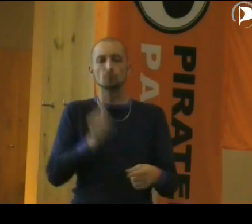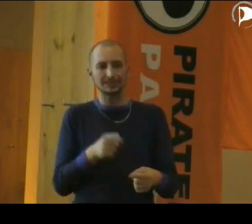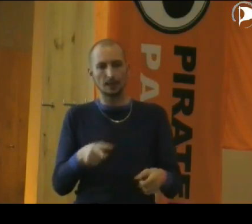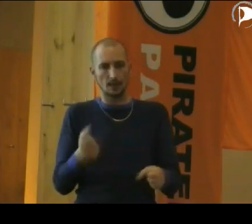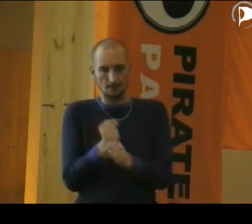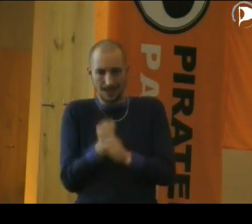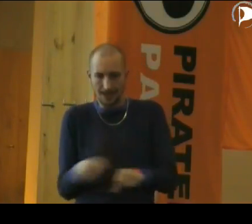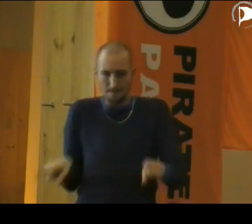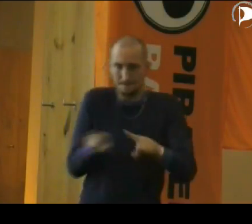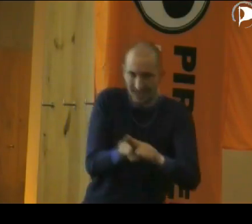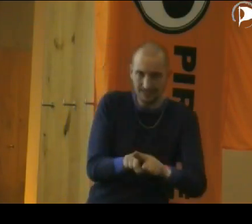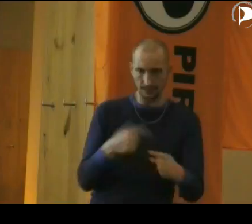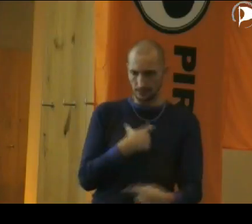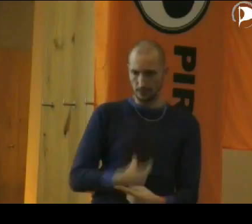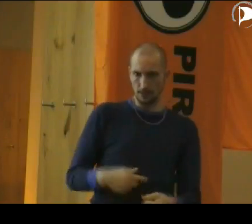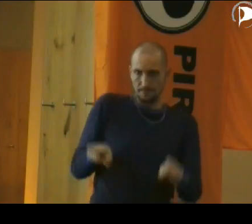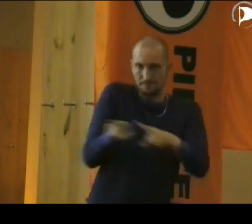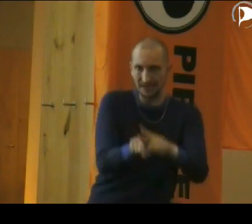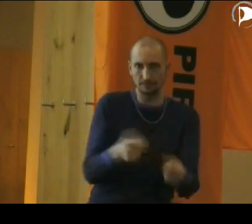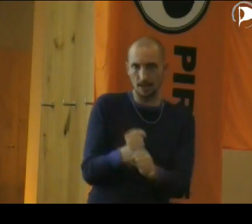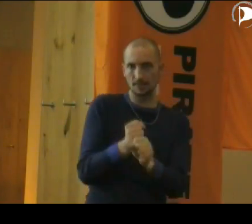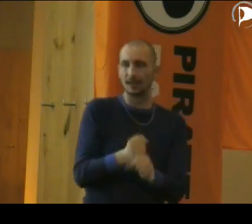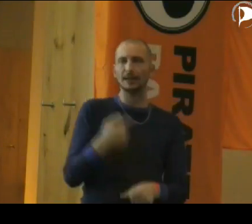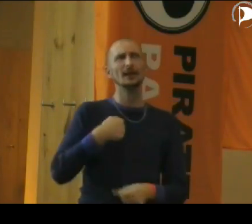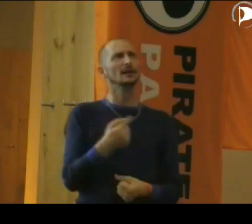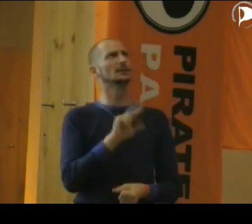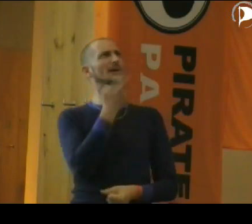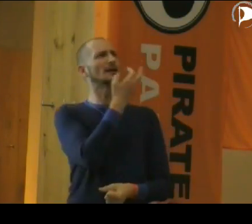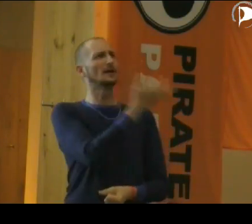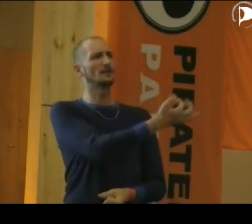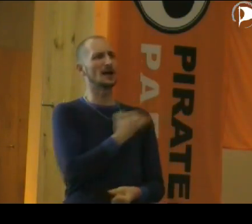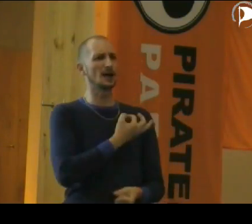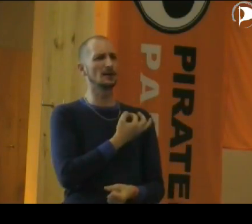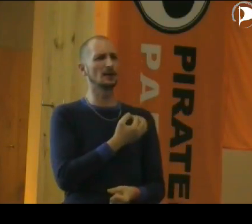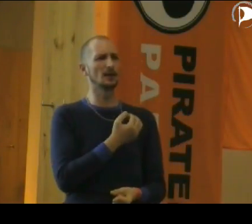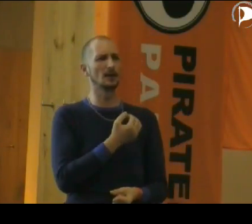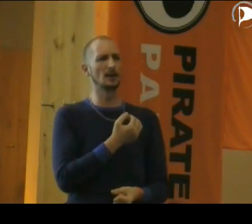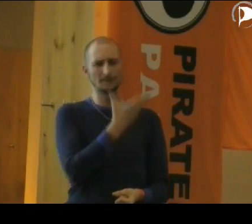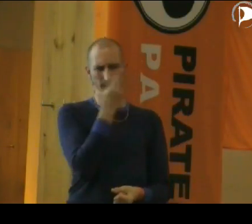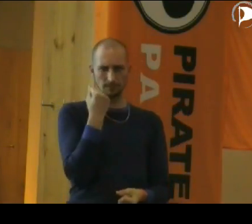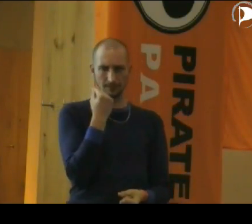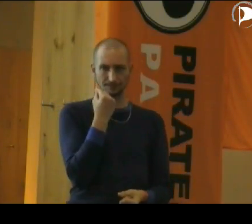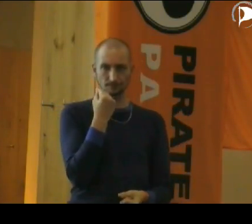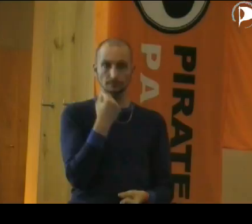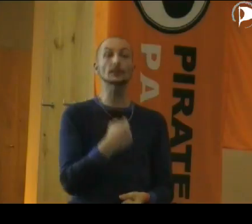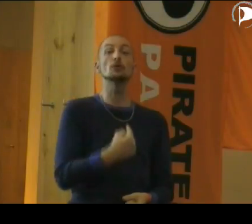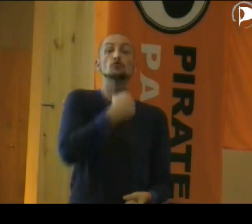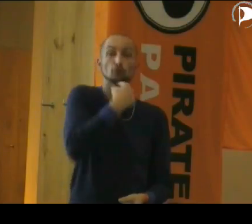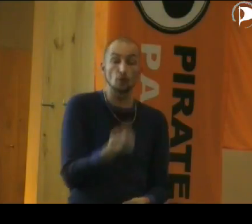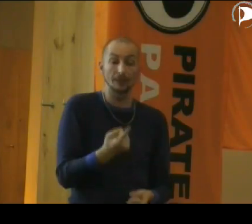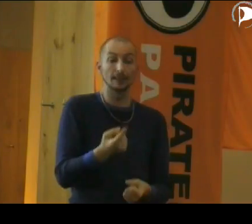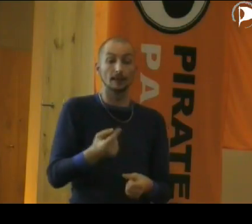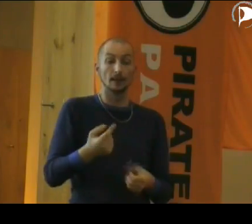haben waren auch der zweite frage die ich jetzt vergessen haben 18 tonfall